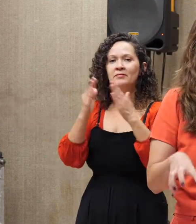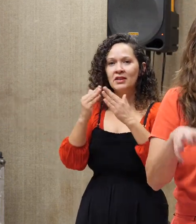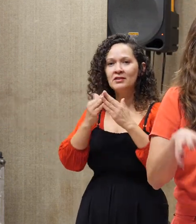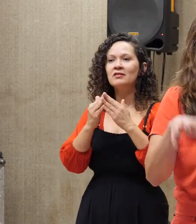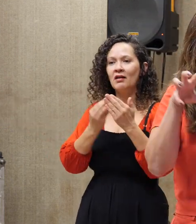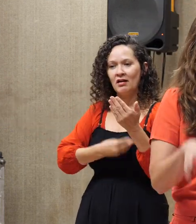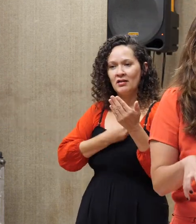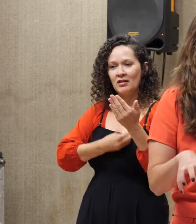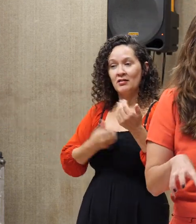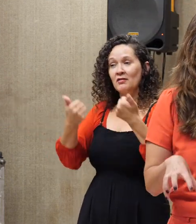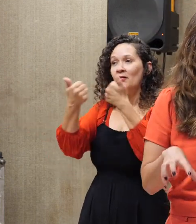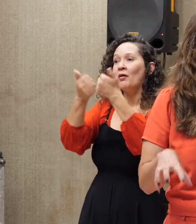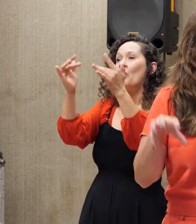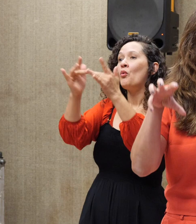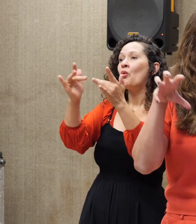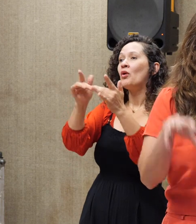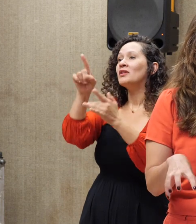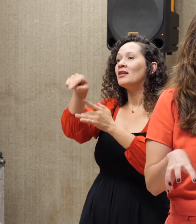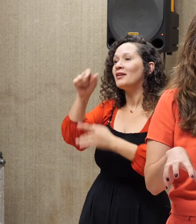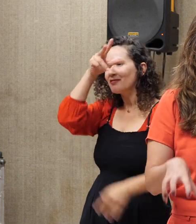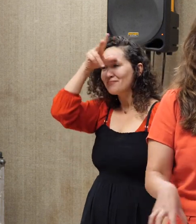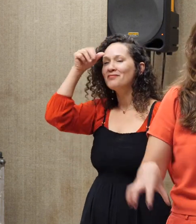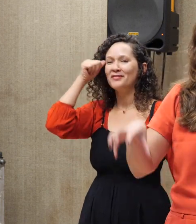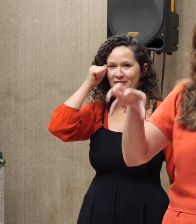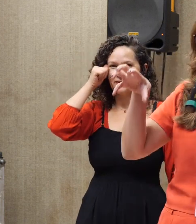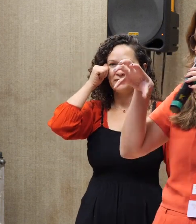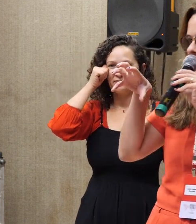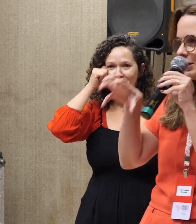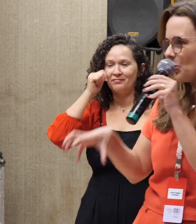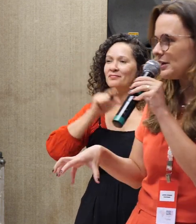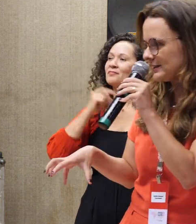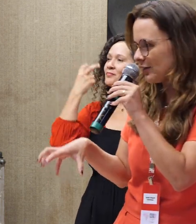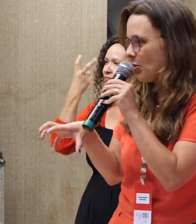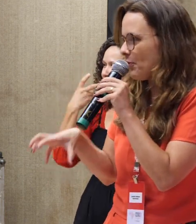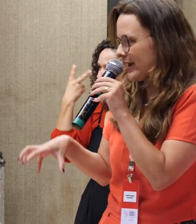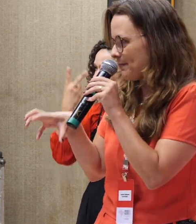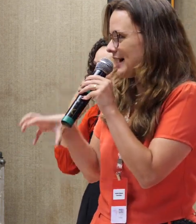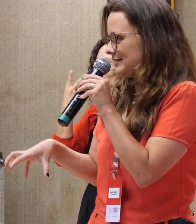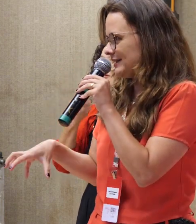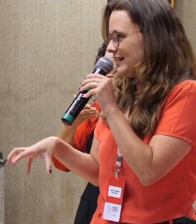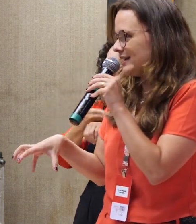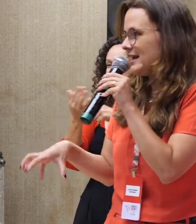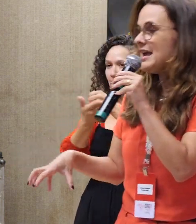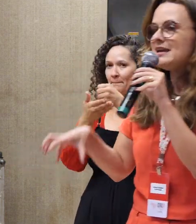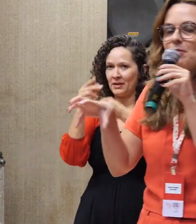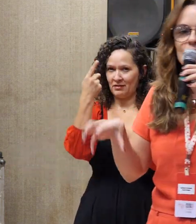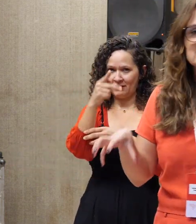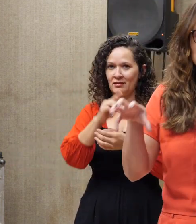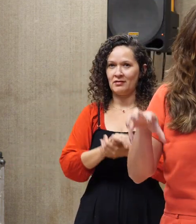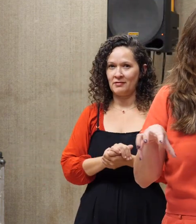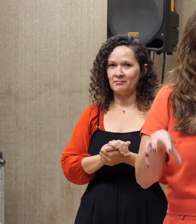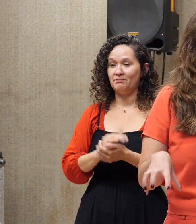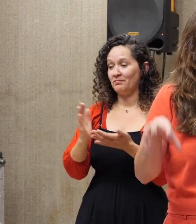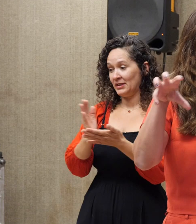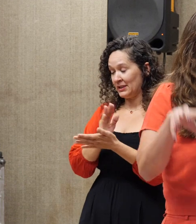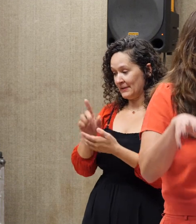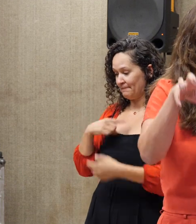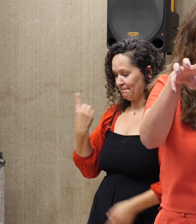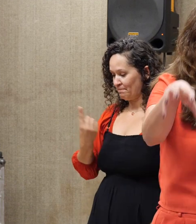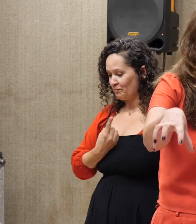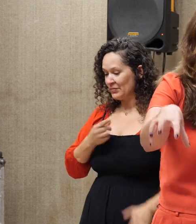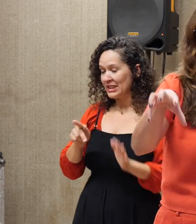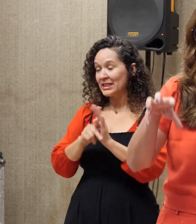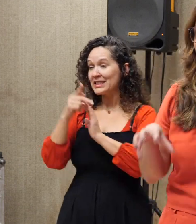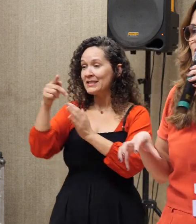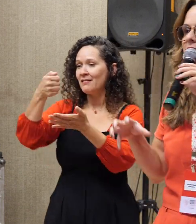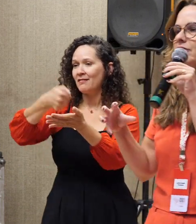e a presença mais próxima que ele tem são os prefeitos, são os vereadores que compõem a base dele. E é muitas vezes dele